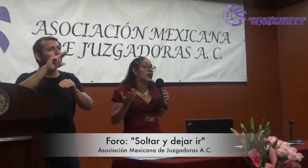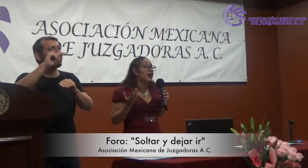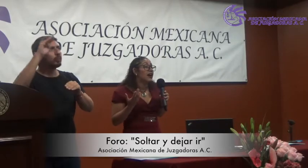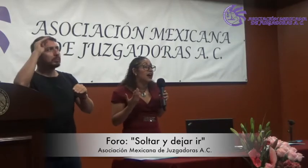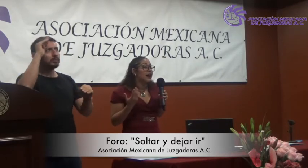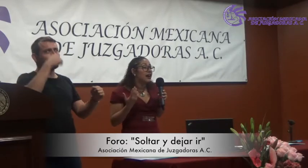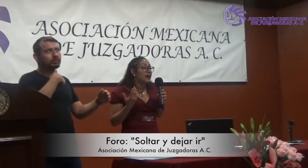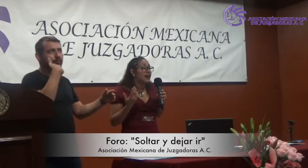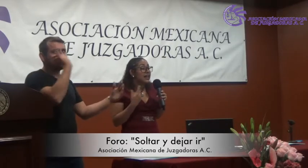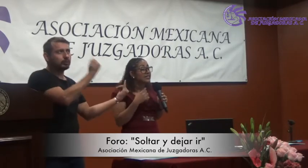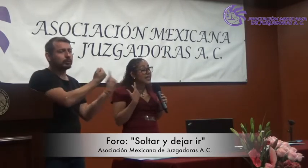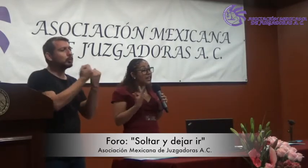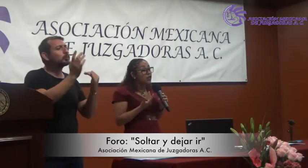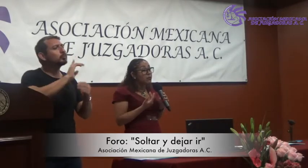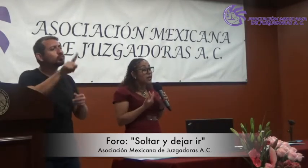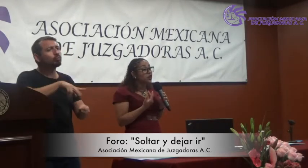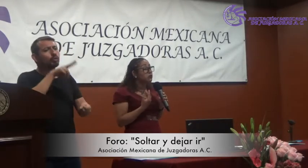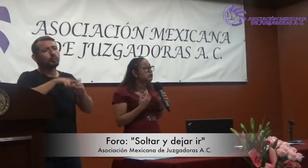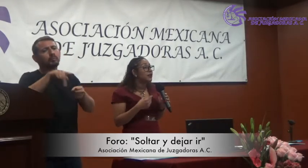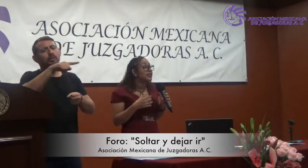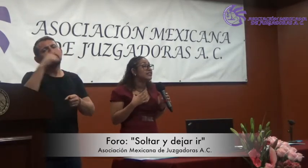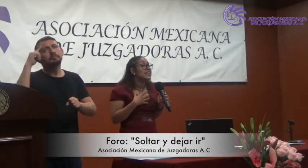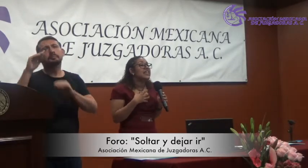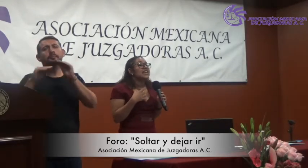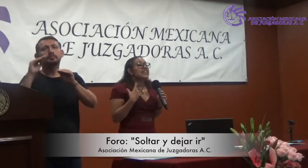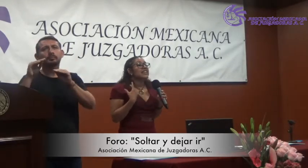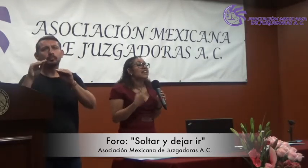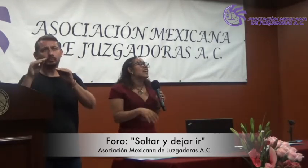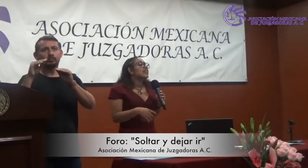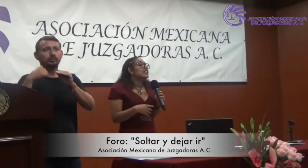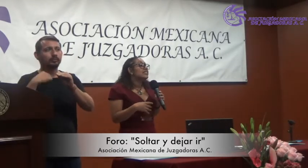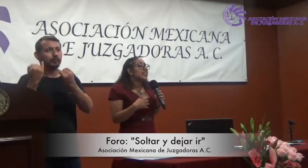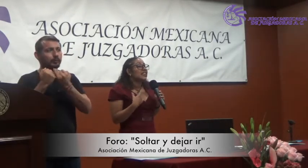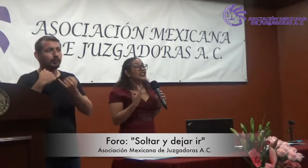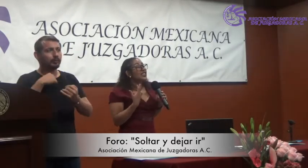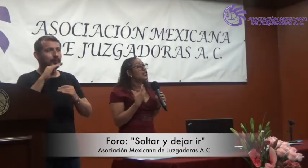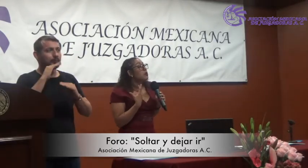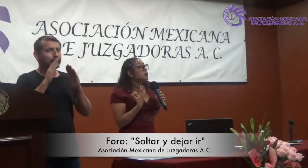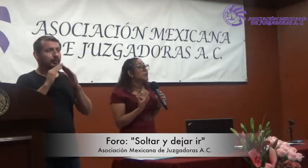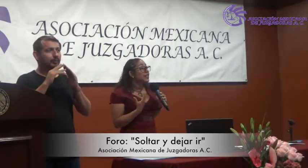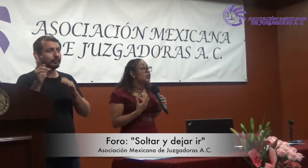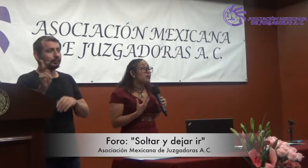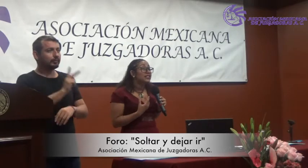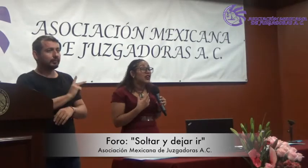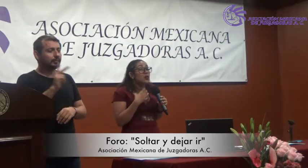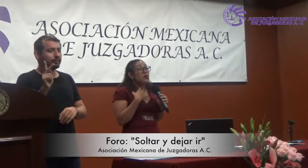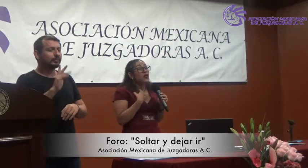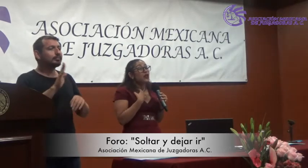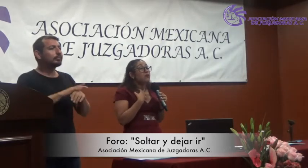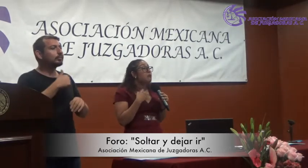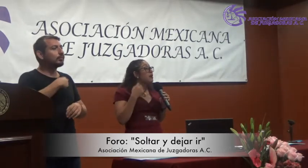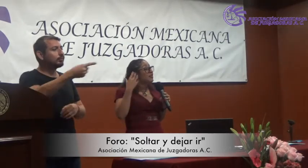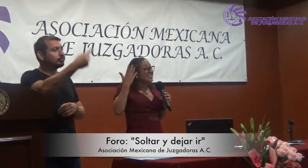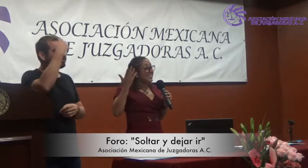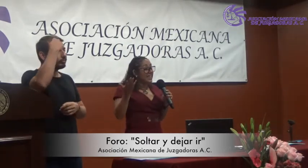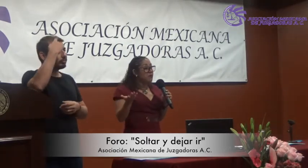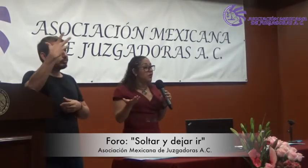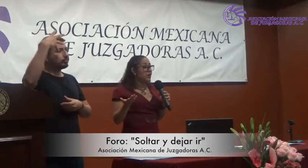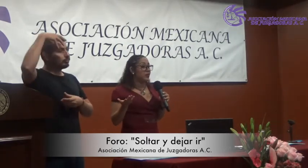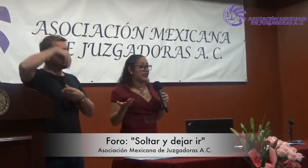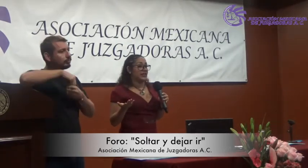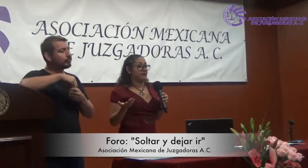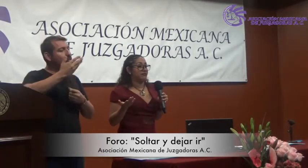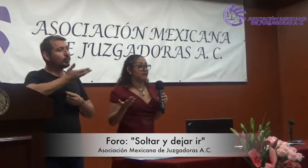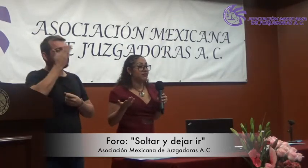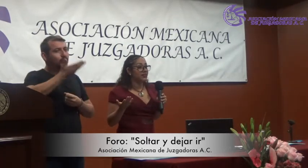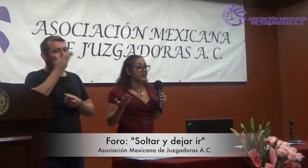repente a la casa en la que yo vivía con mis padres. Y hasta entonces como que me siento más cómodo, como, pero ni siquiera me